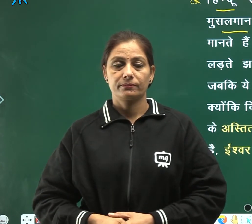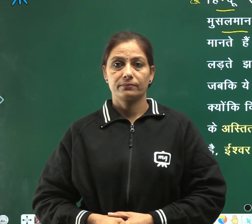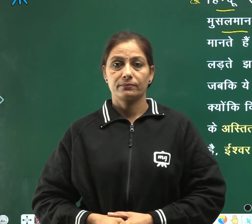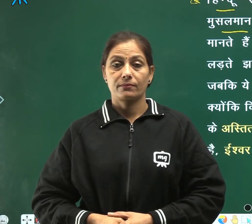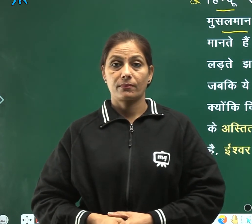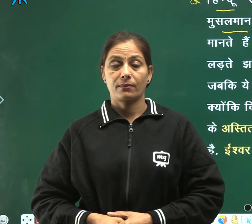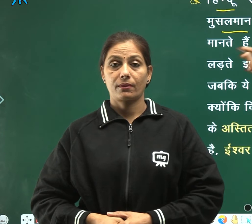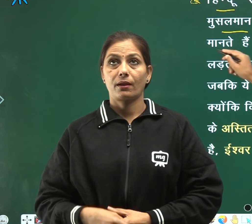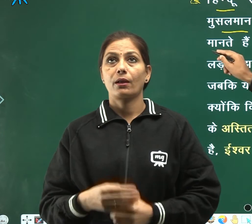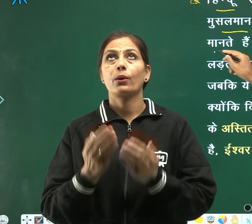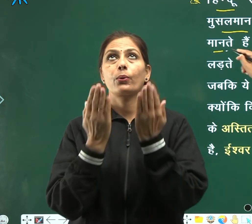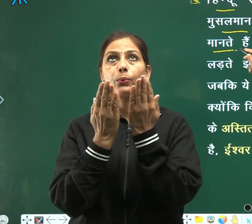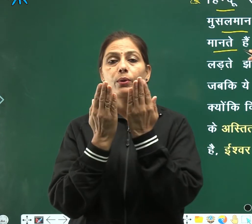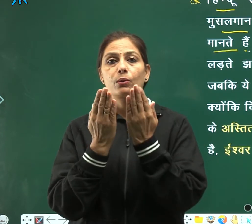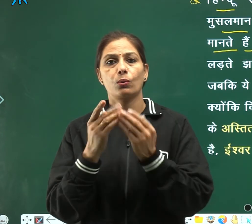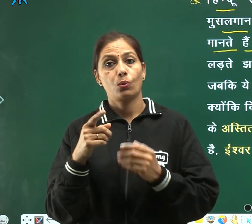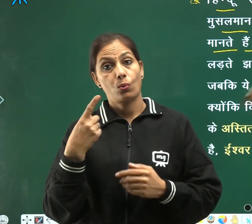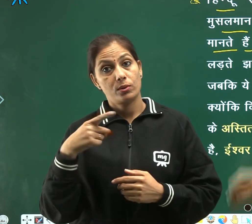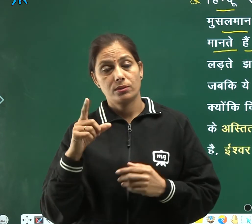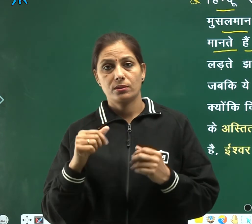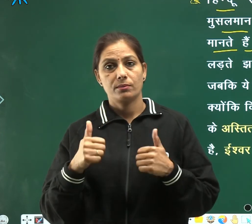रहीम को श्रेष्ठ मानते हैं